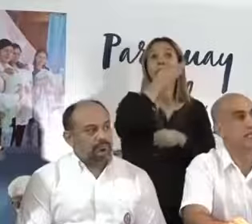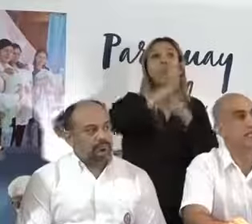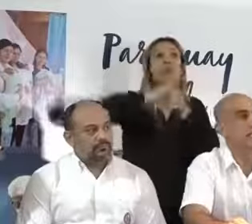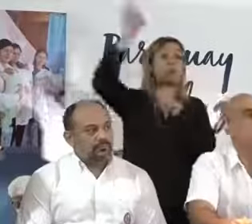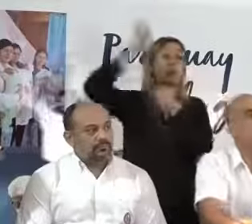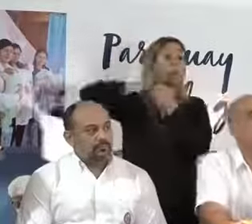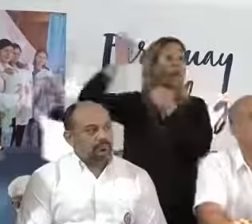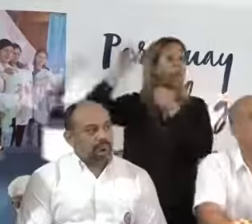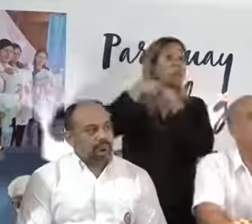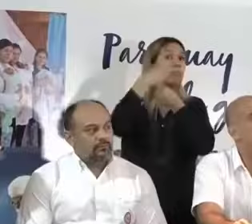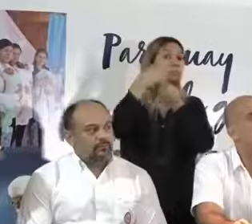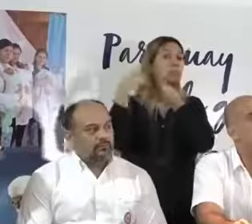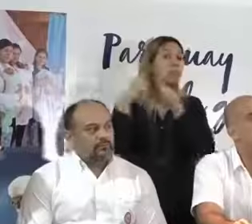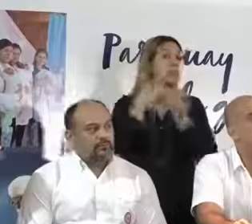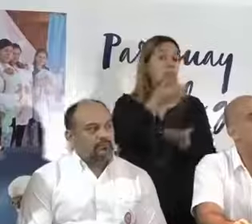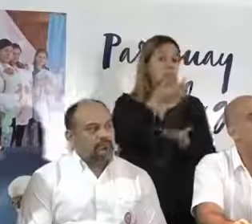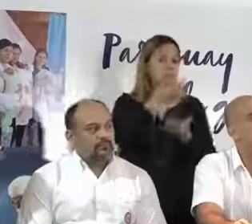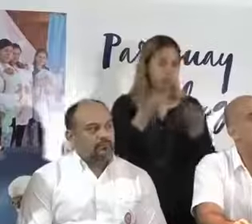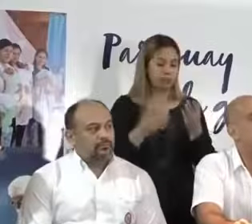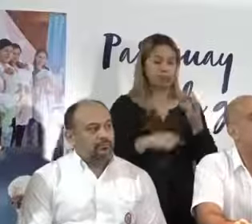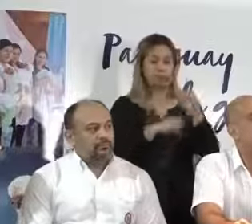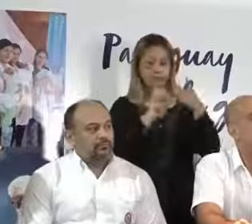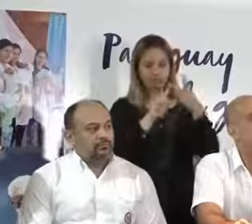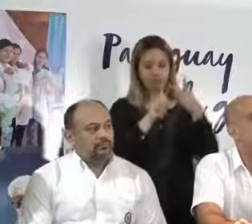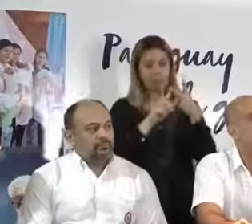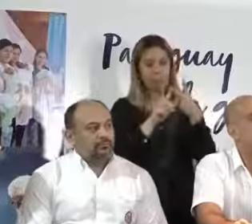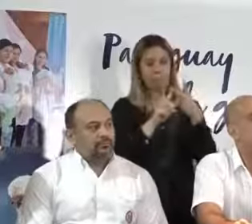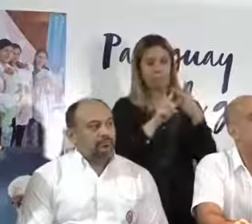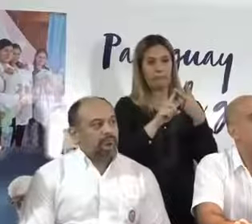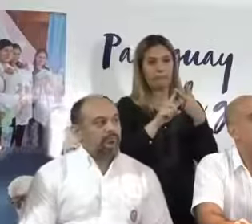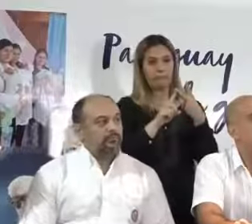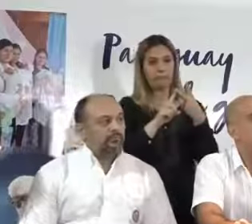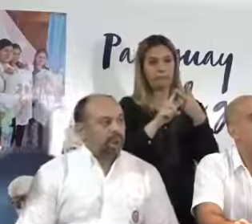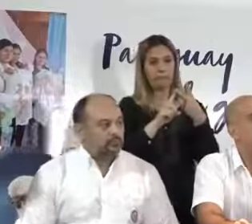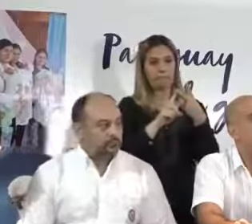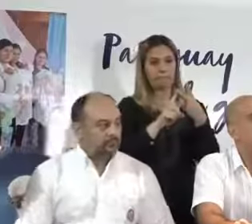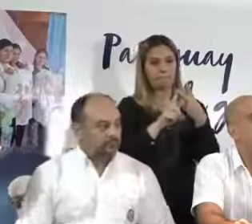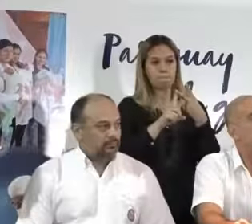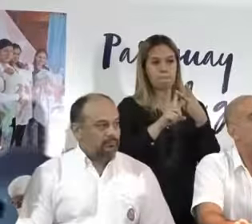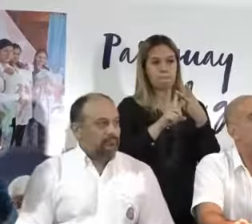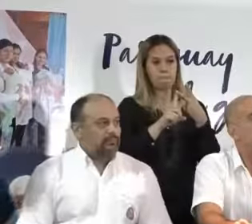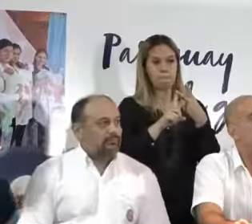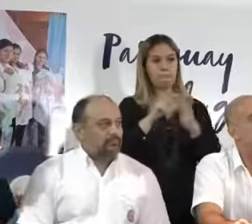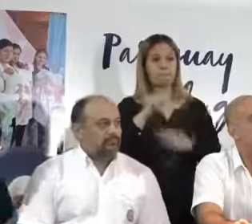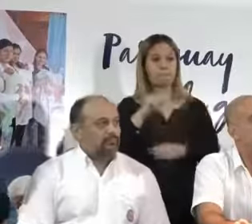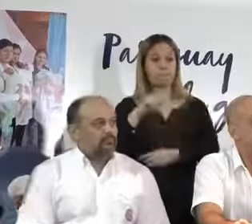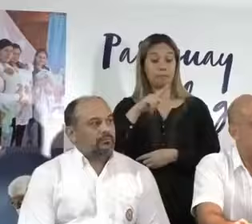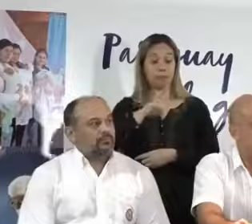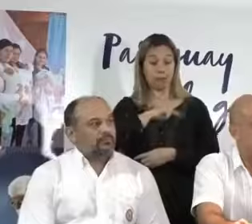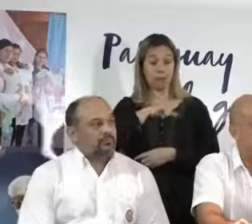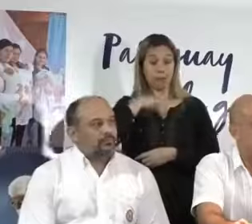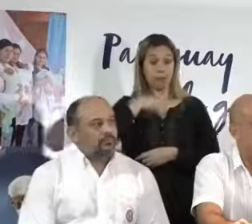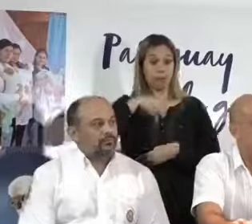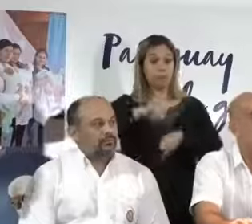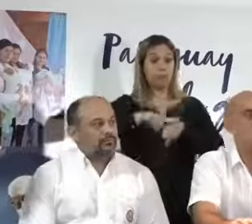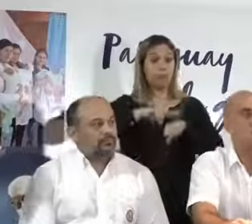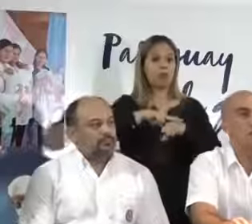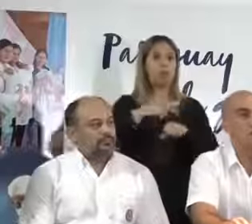puestos? Y la segunda pregunta es, ¿para qué actividad específica fue el ciudadano paraguayo al